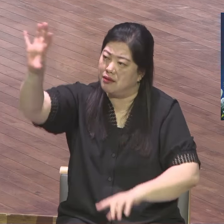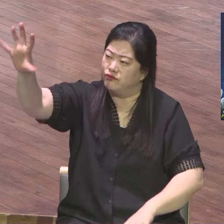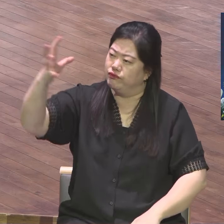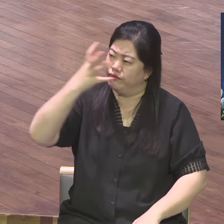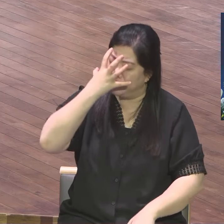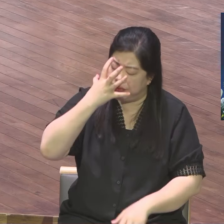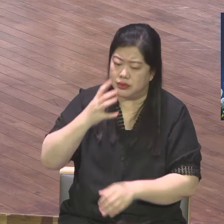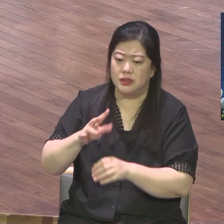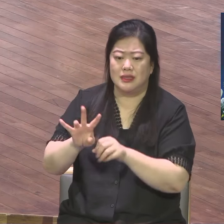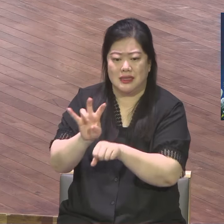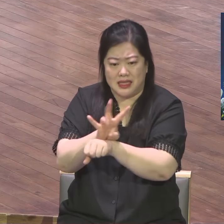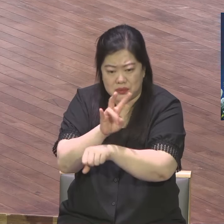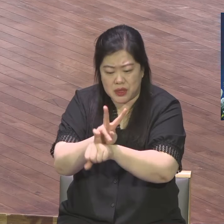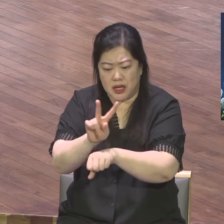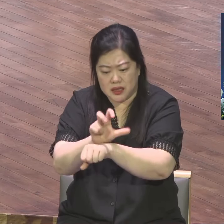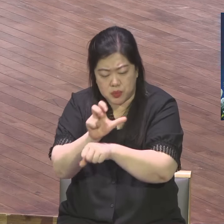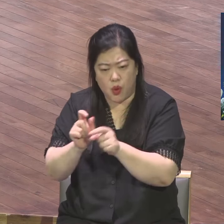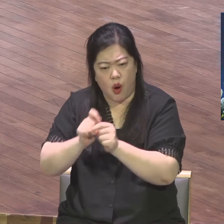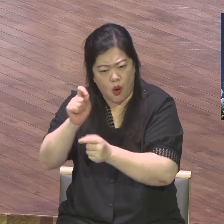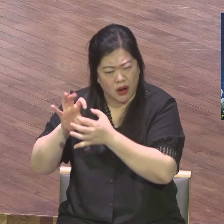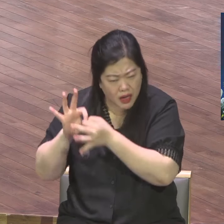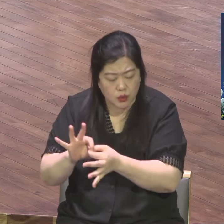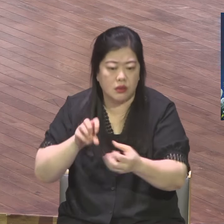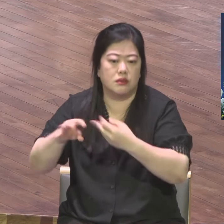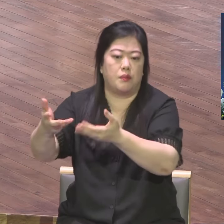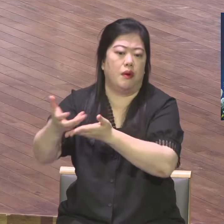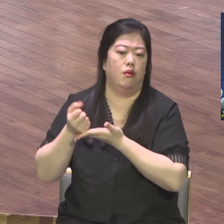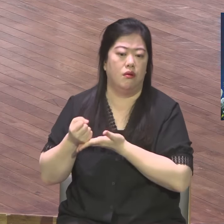하나님의 생기 나 교회 현장에 전부 음한 응답